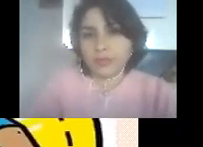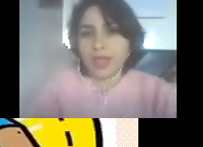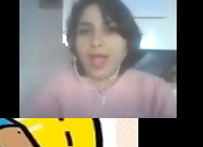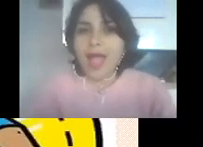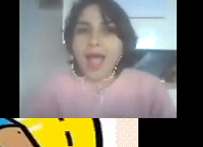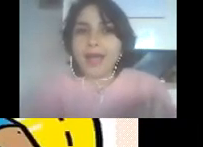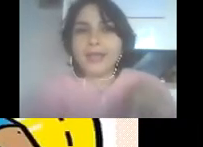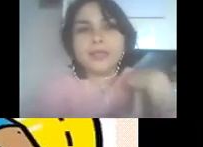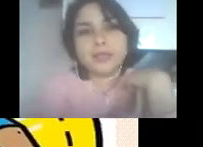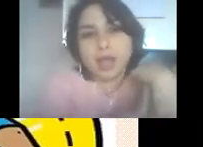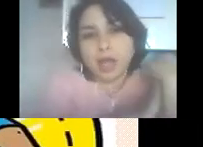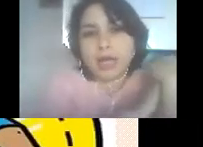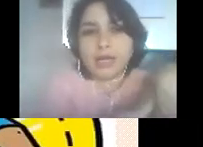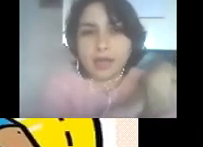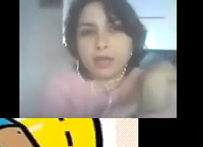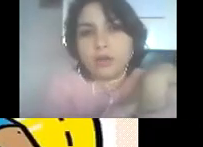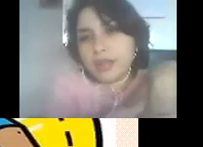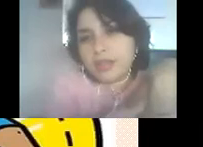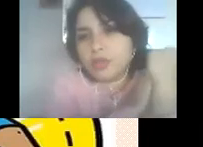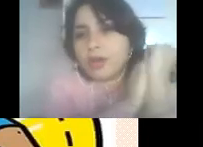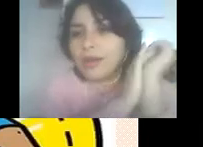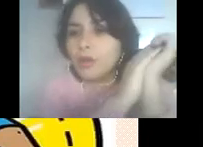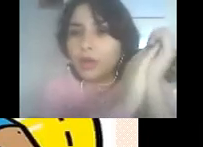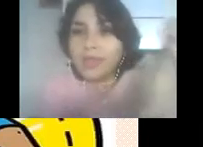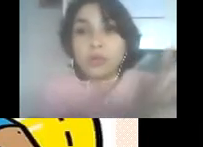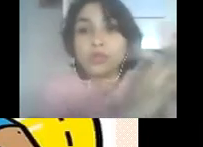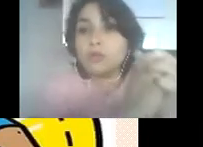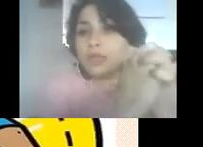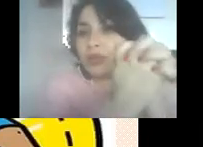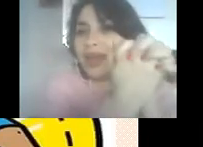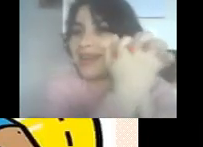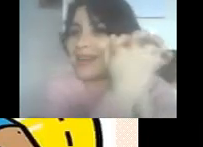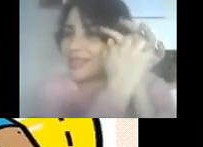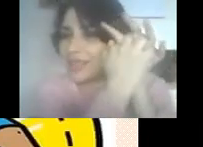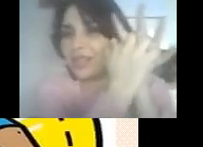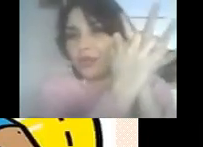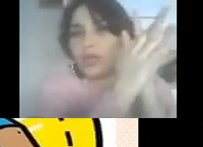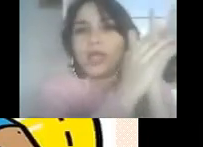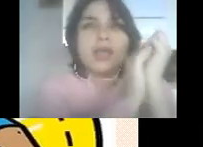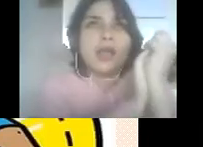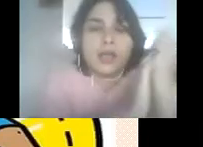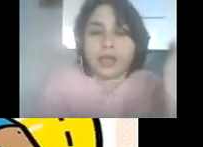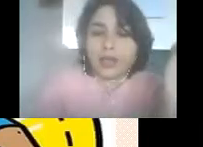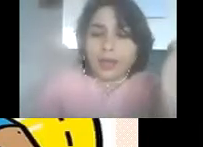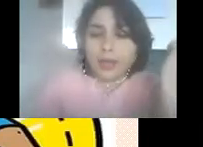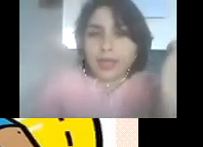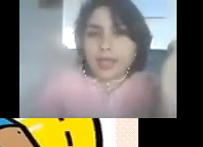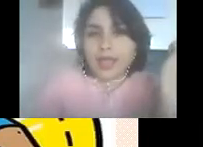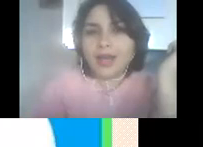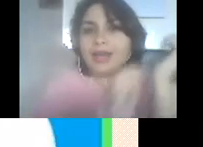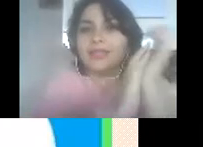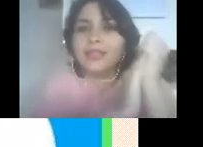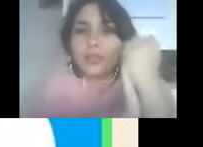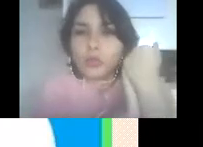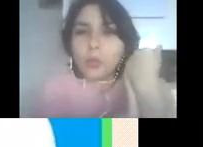Continuamos. Aquí está una niña que nos está diciendo, recordemos lo visto en la clase anterior. Y